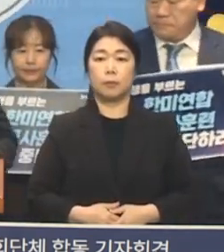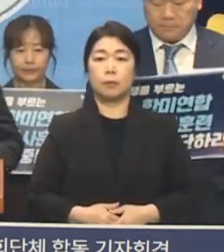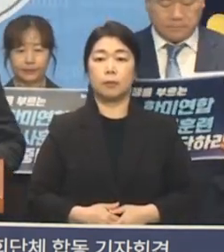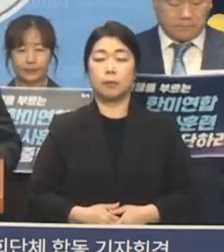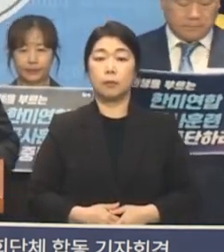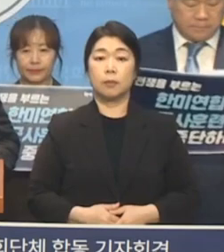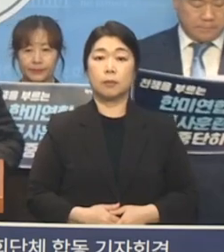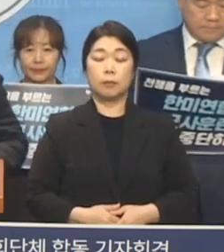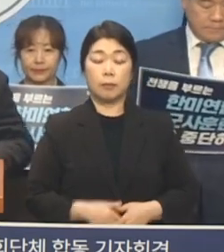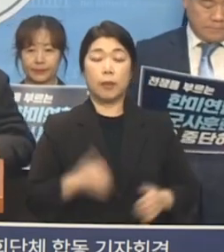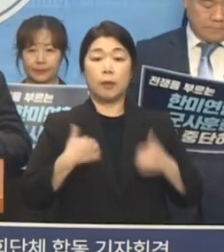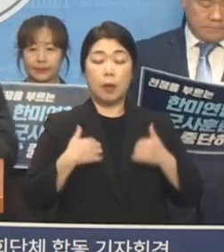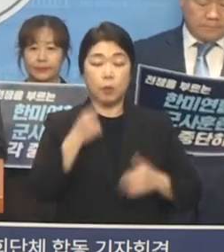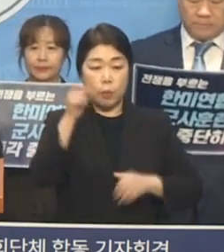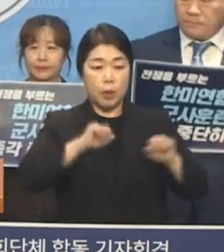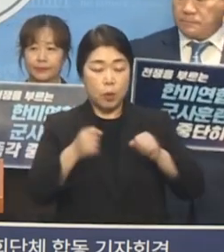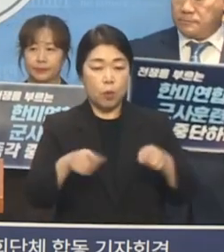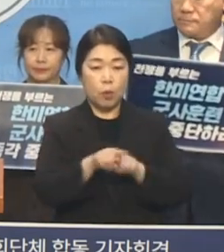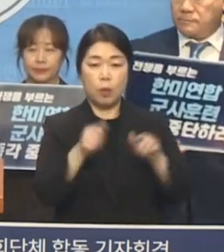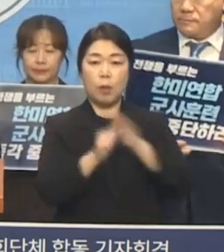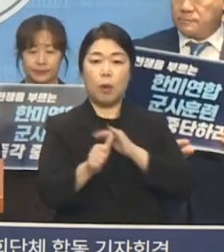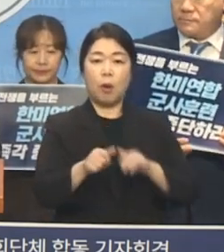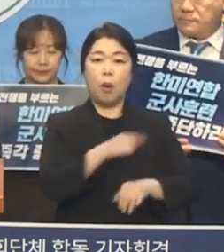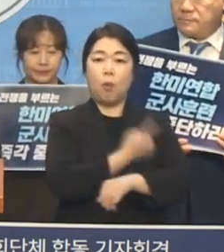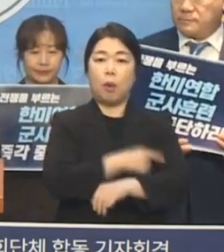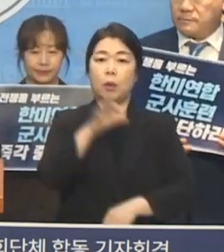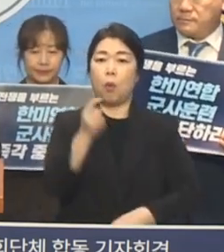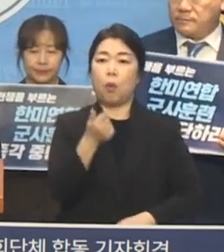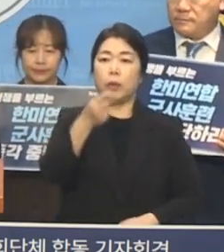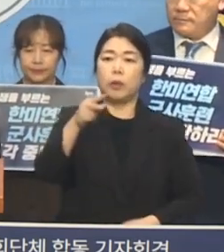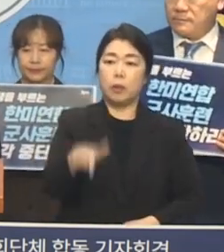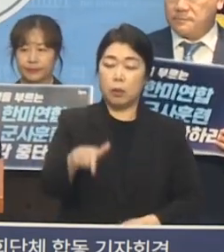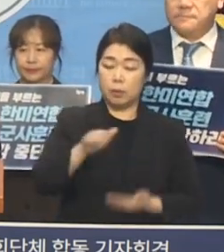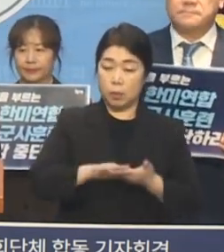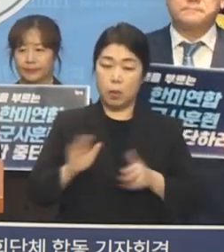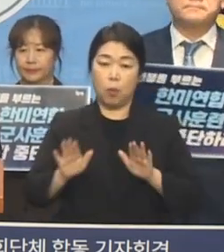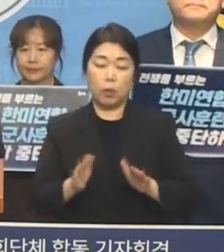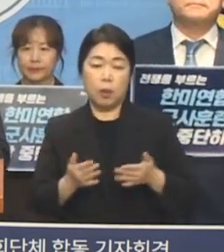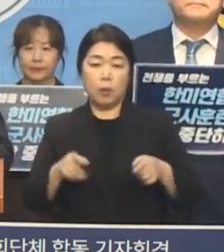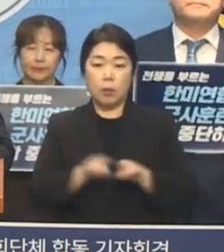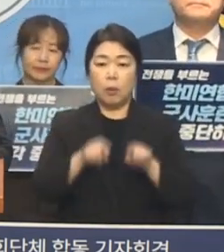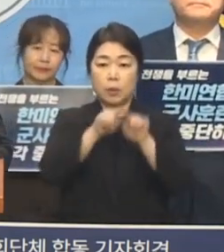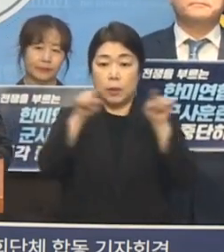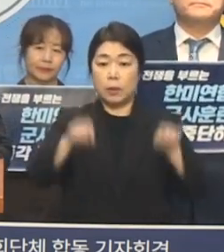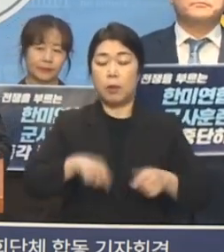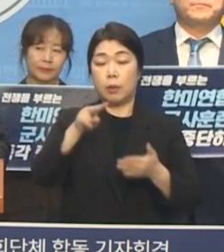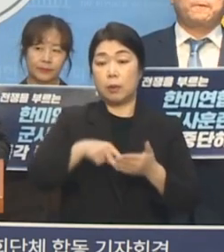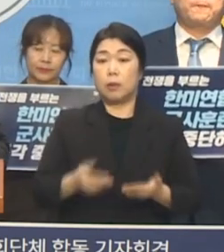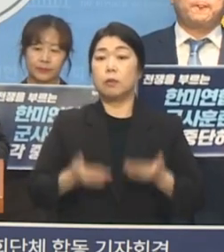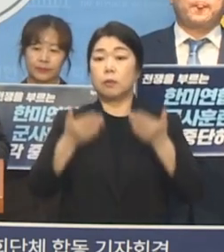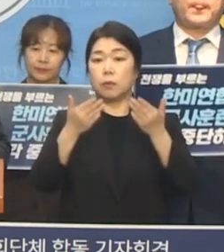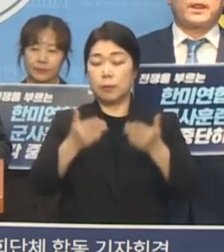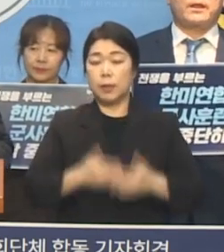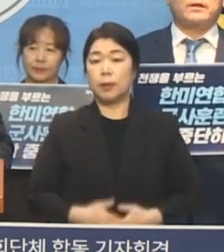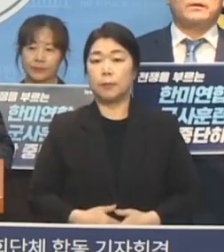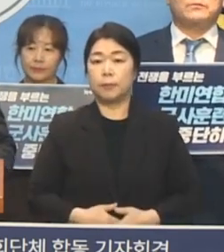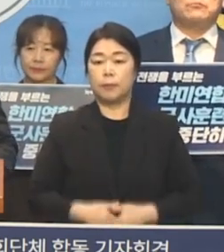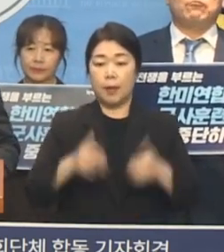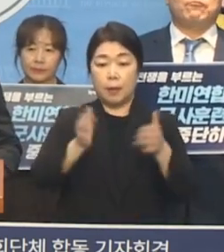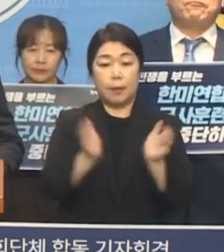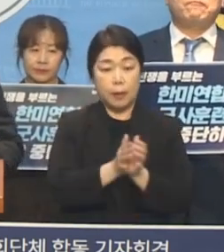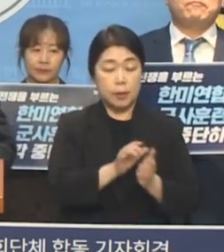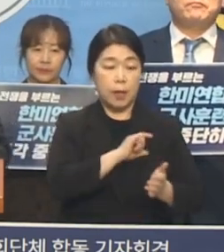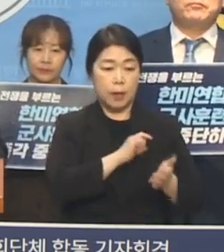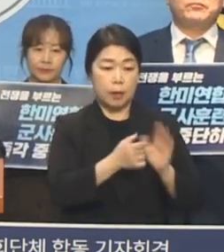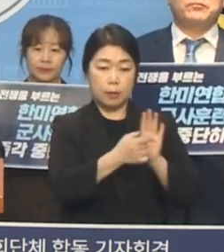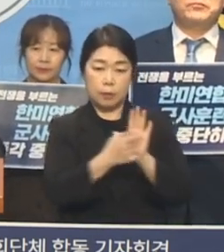네, 반갑습니다. 촛불행동 공동대표 권노혁입니다. 오늘 공동 기자회견 준비해 주신 단체분들